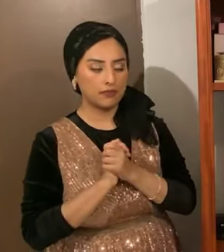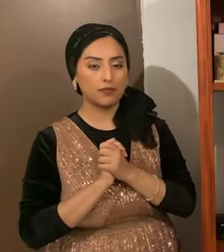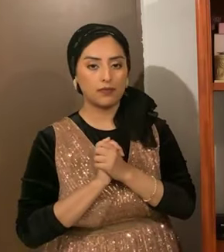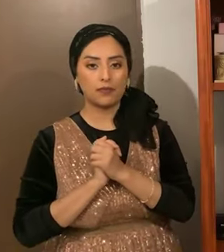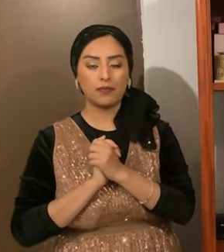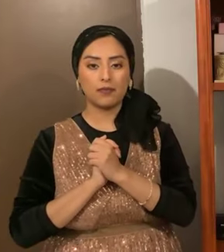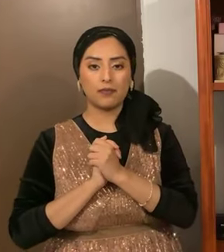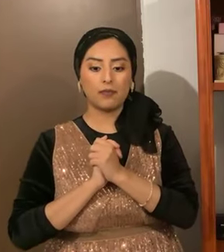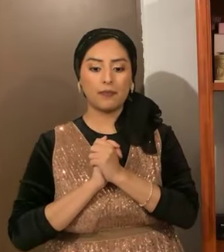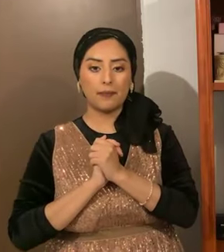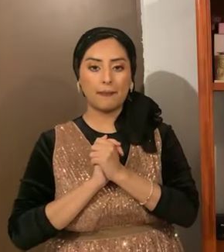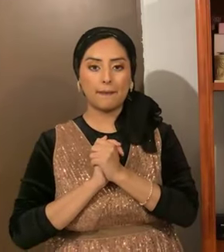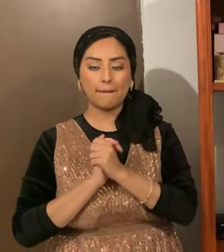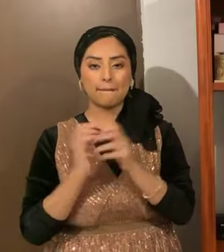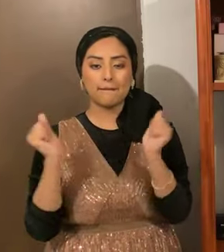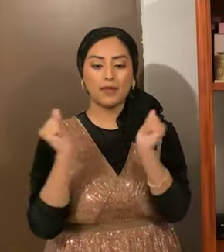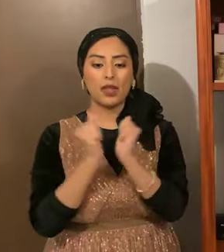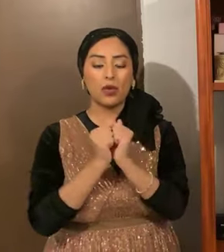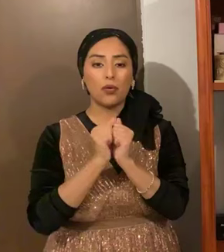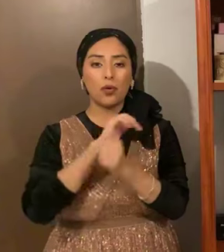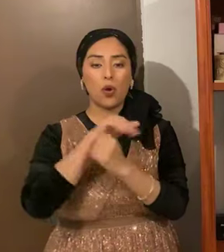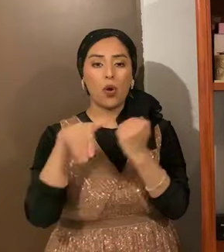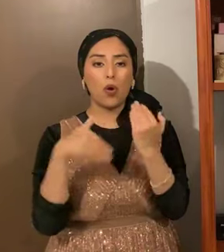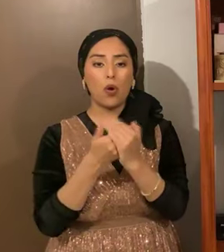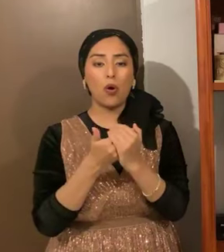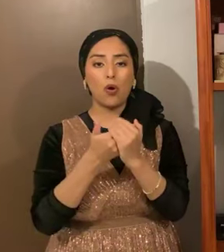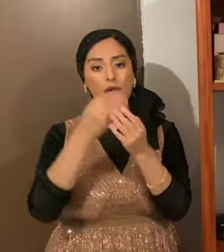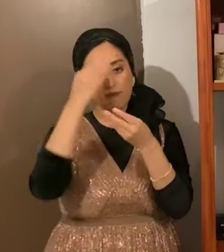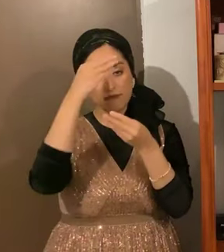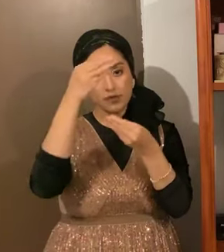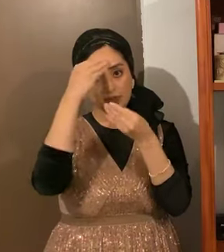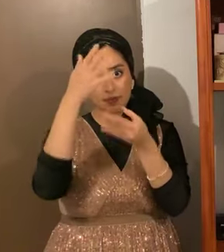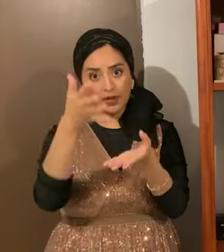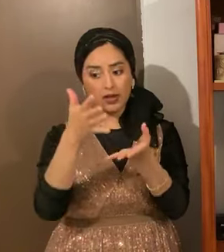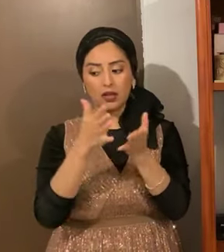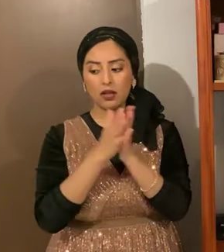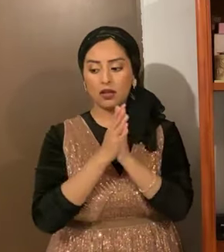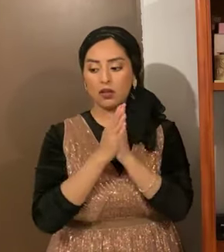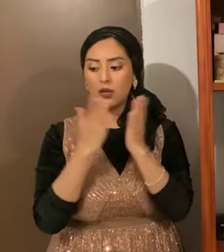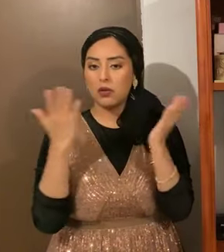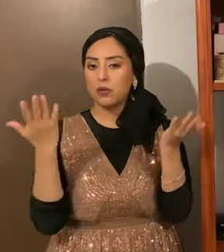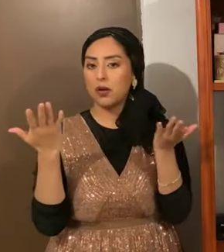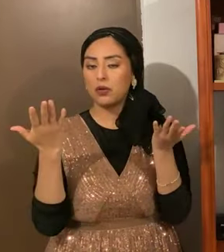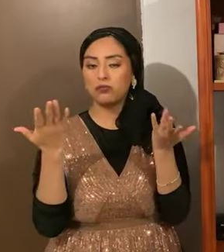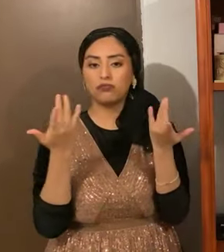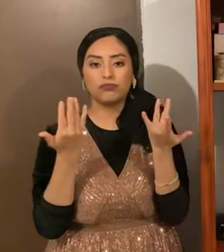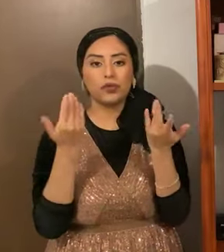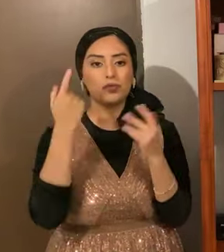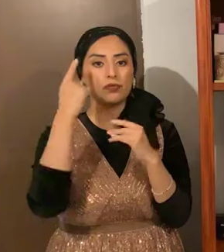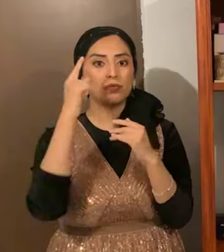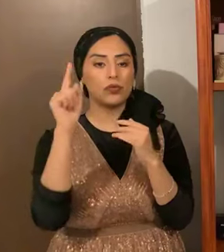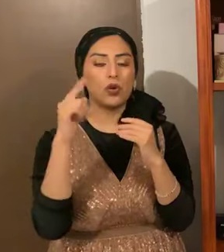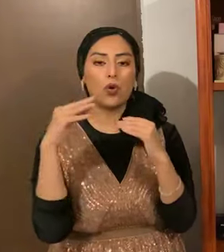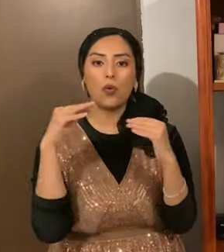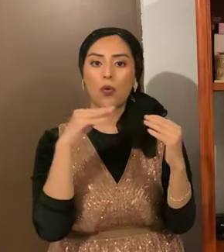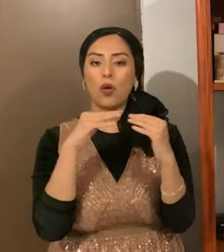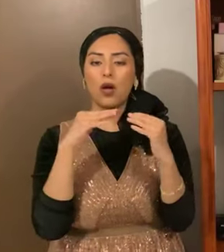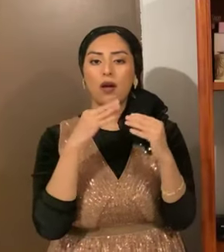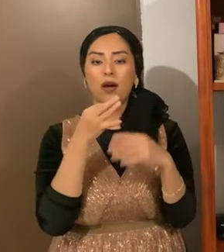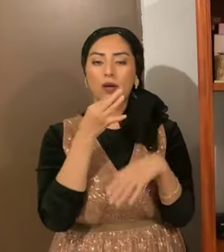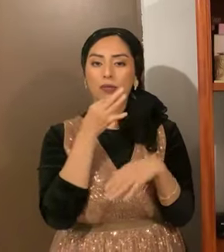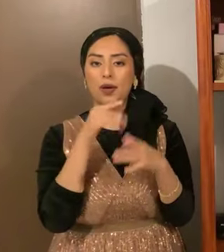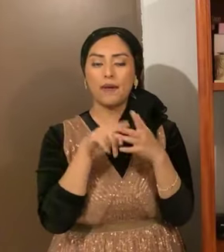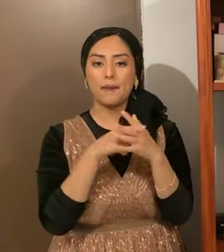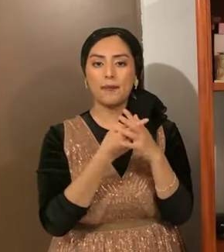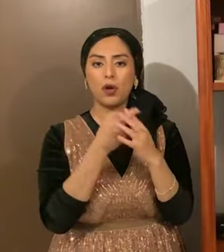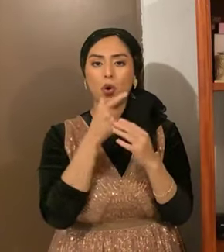Bueno, entonces con todo esto, hermanos, pues, ¿qué podemos esperar? La guerra, sí, se va a